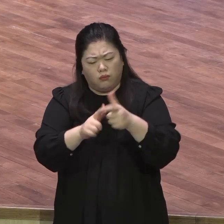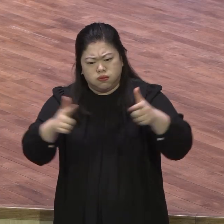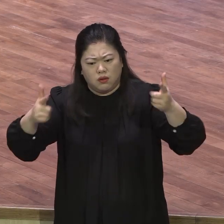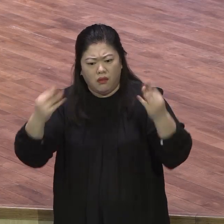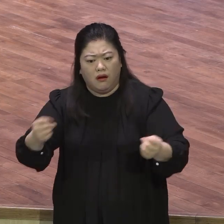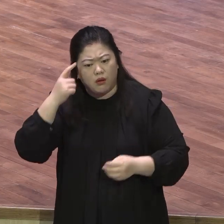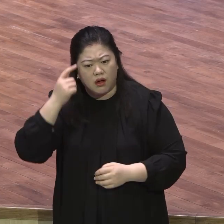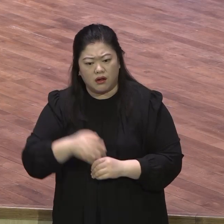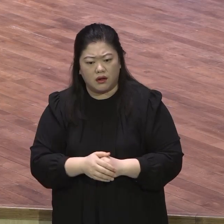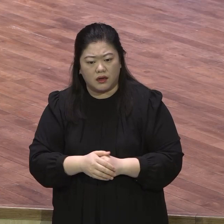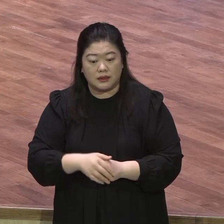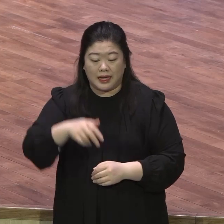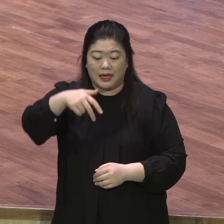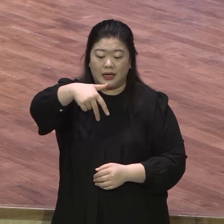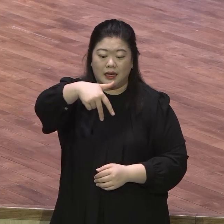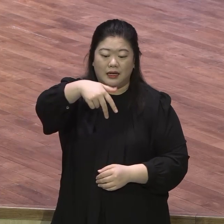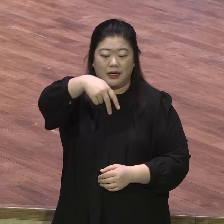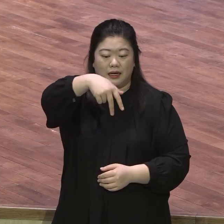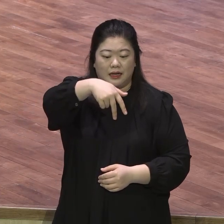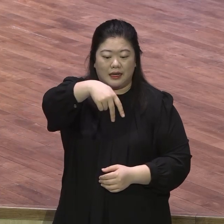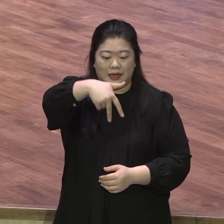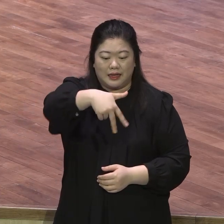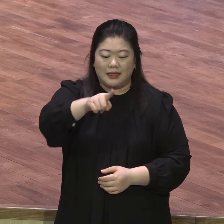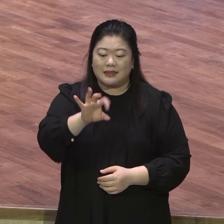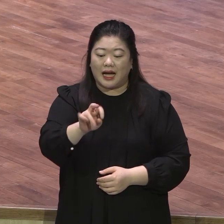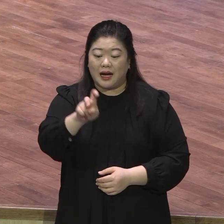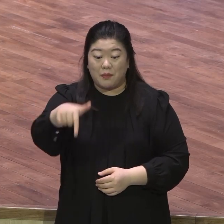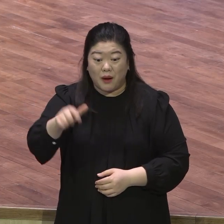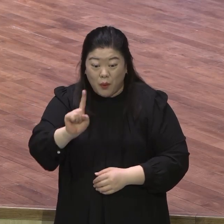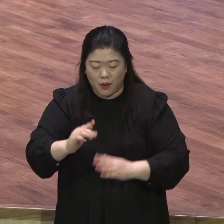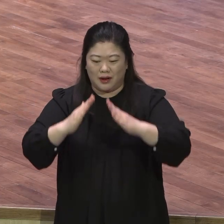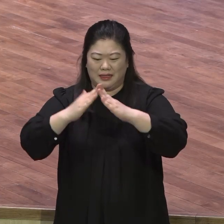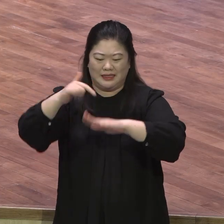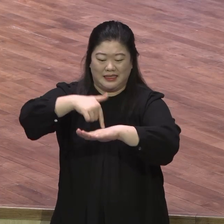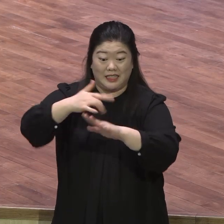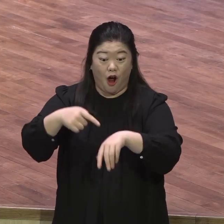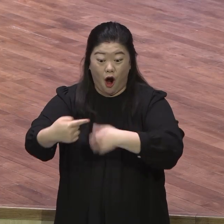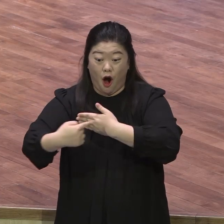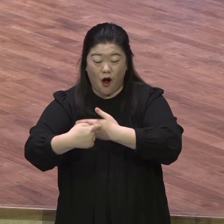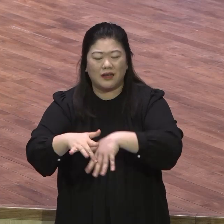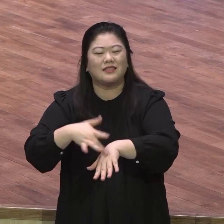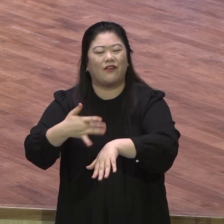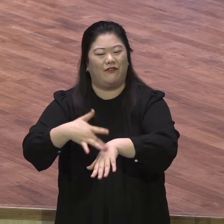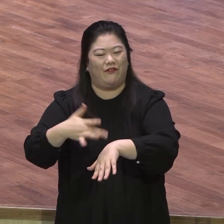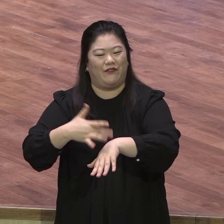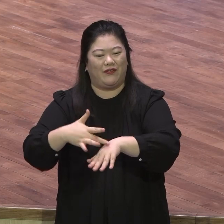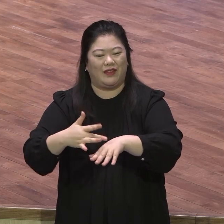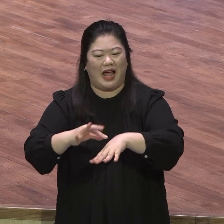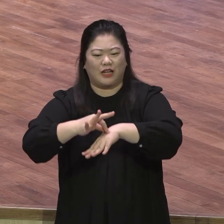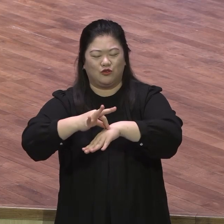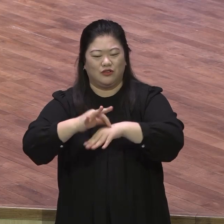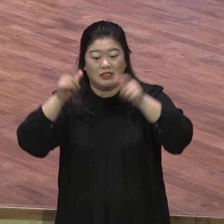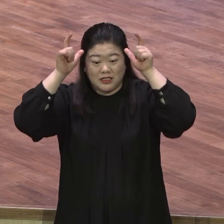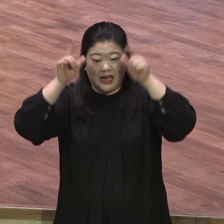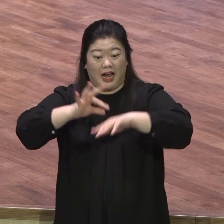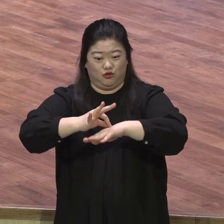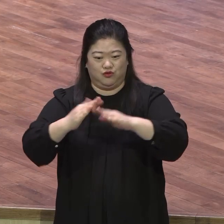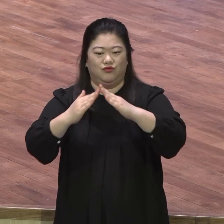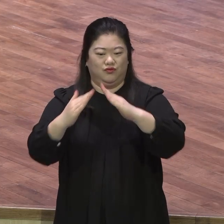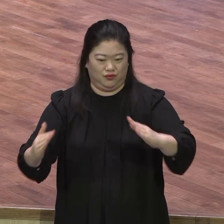겉으로 휘장처럼 덮였기 때문에 장막이라 그렇게 하고 회막이라는 표현되어 있습니다. 회막이 뭐냐.